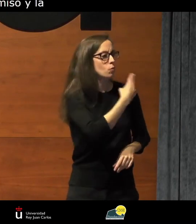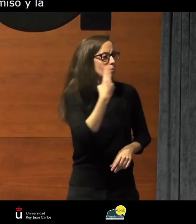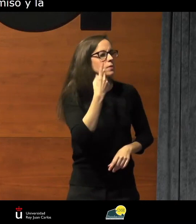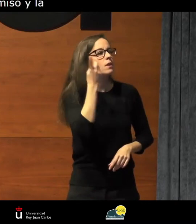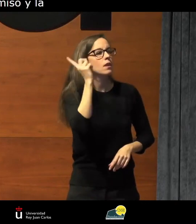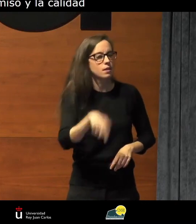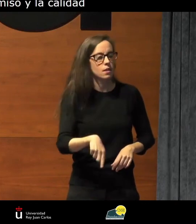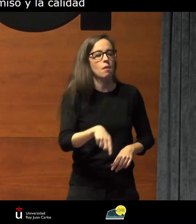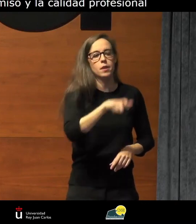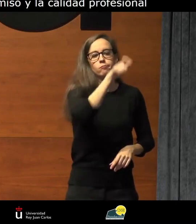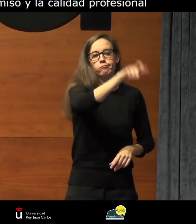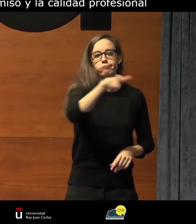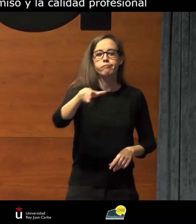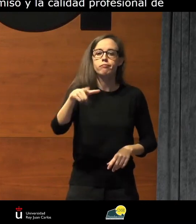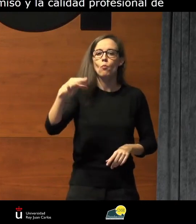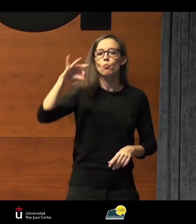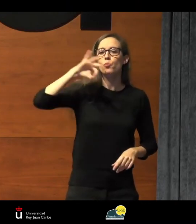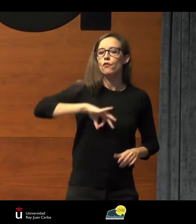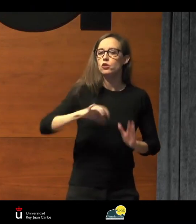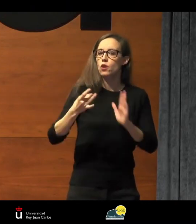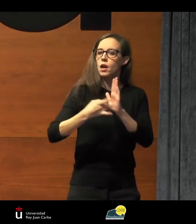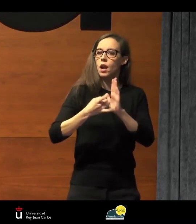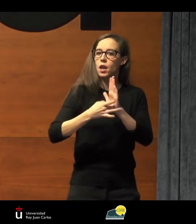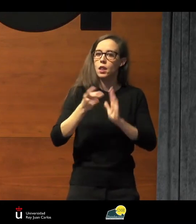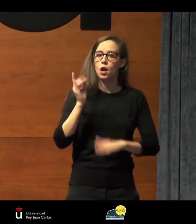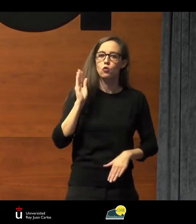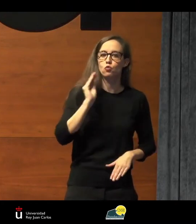profesional de todos los que integran ese grado.